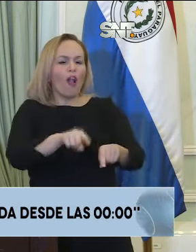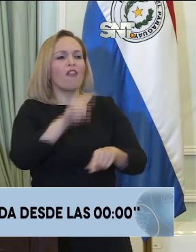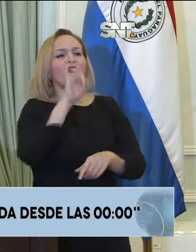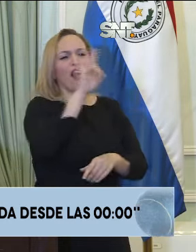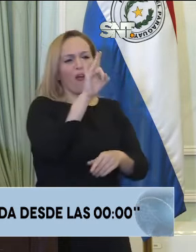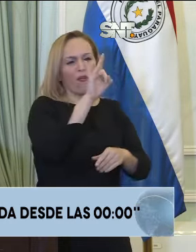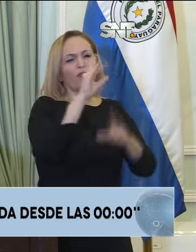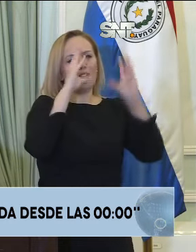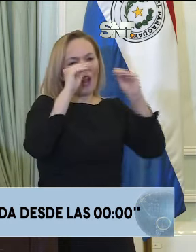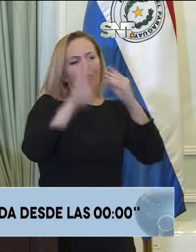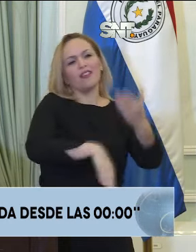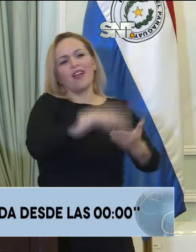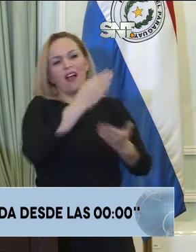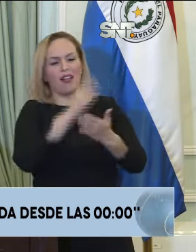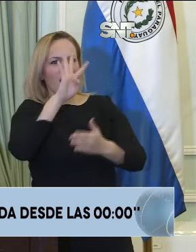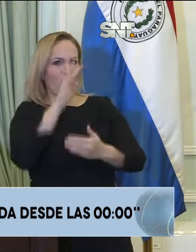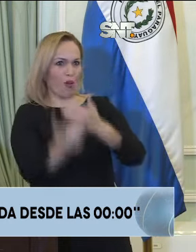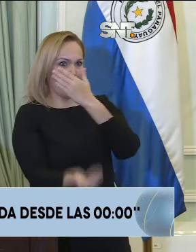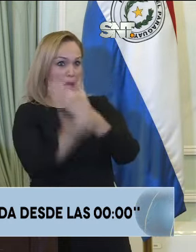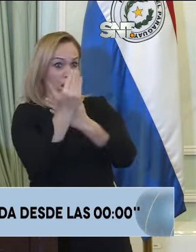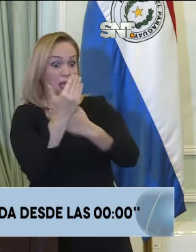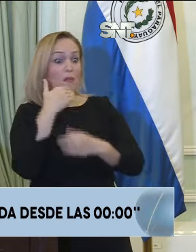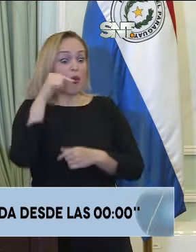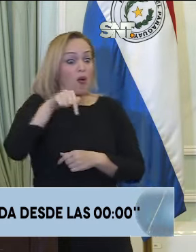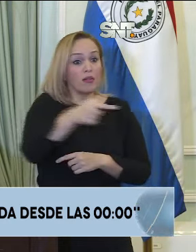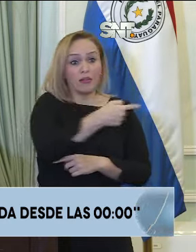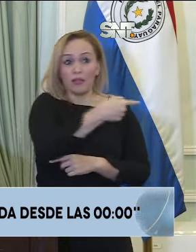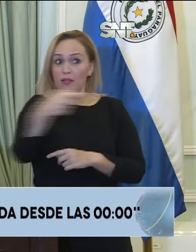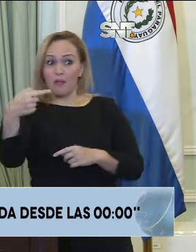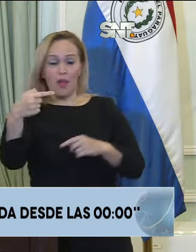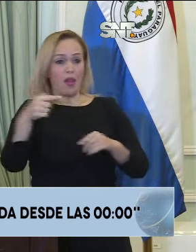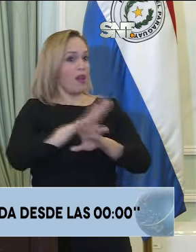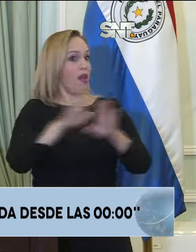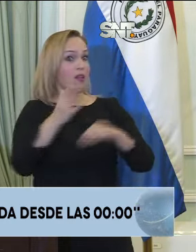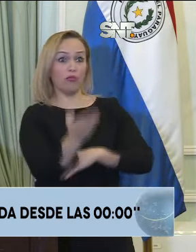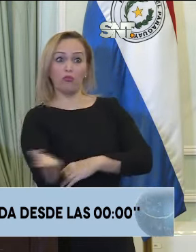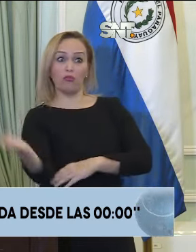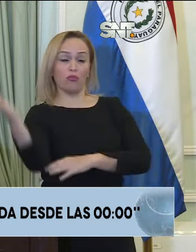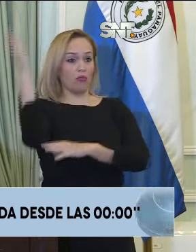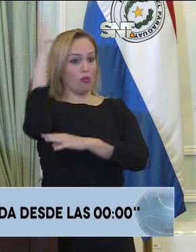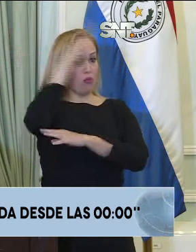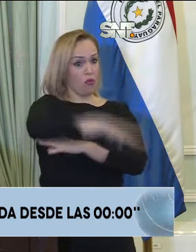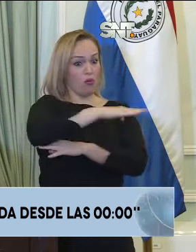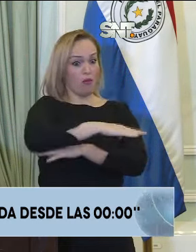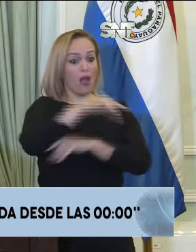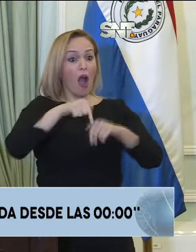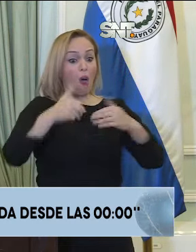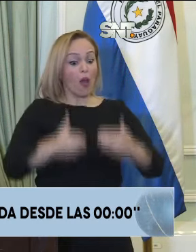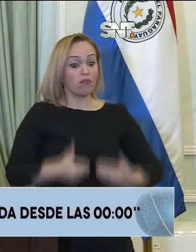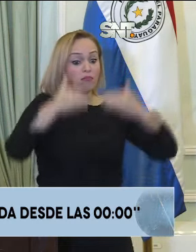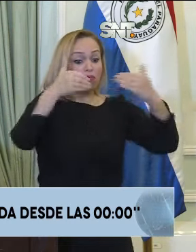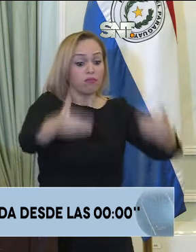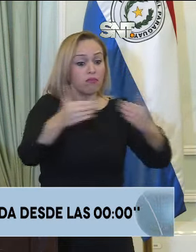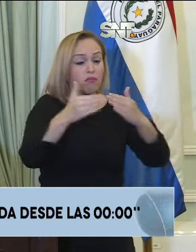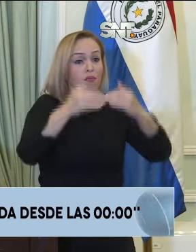Y la cuarentena sugerida, prudente y resueltamente, es hasta el 12 de abril.